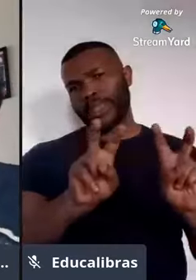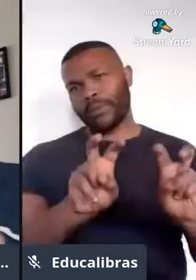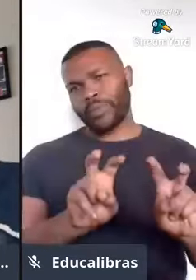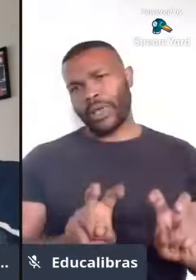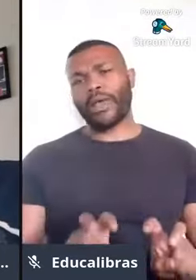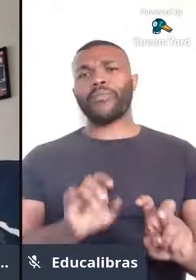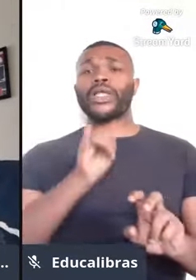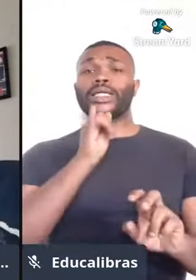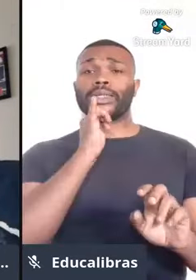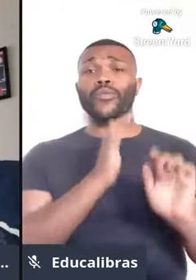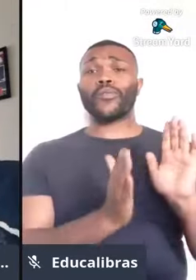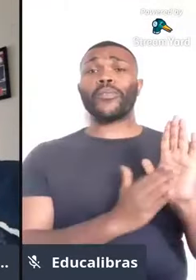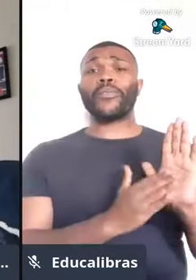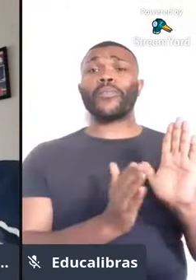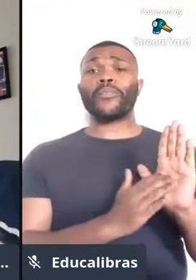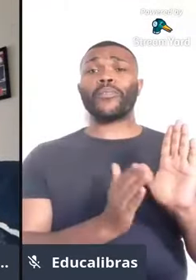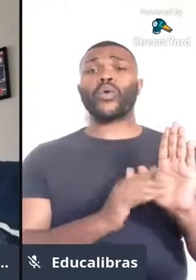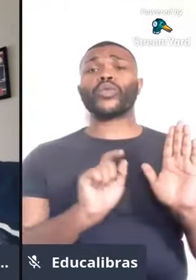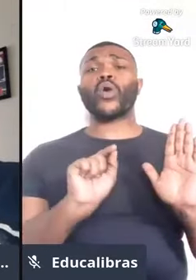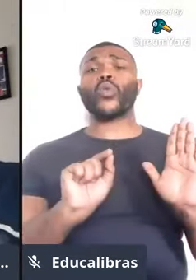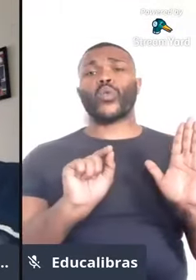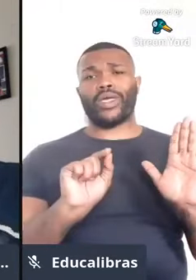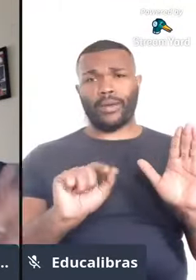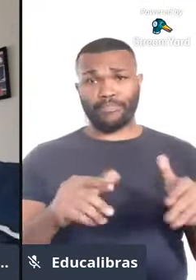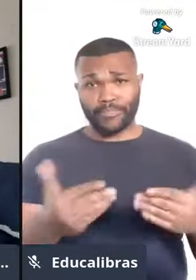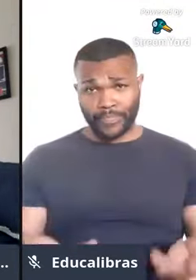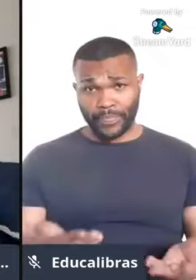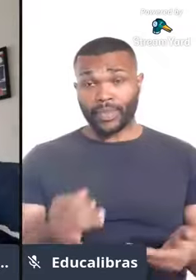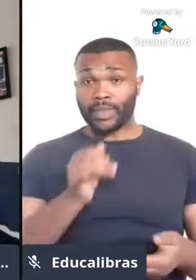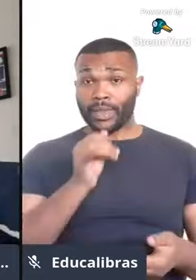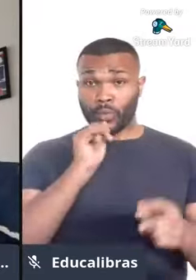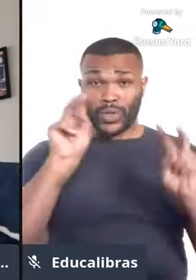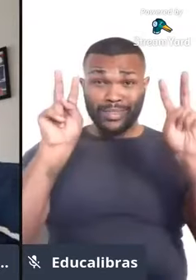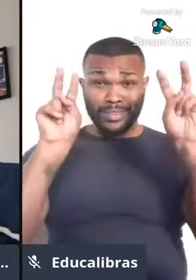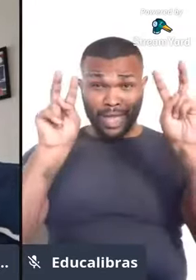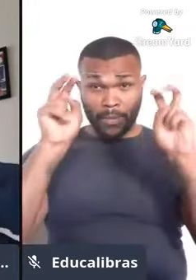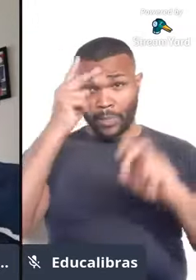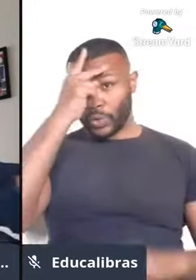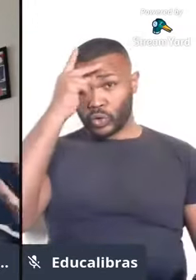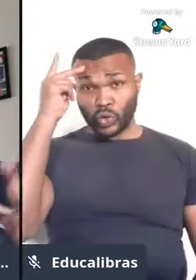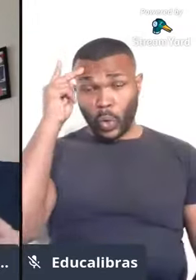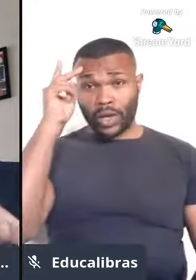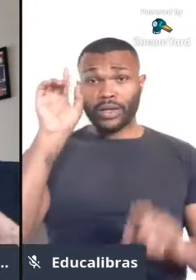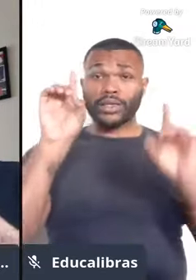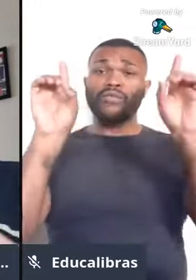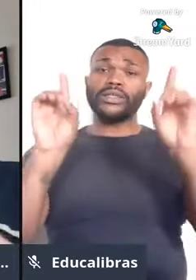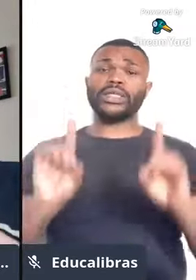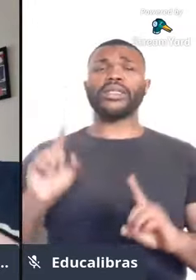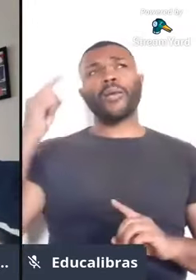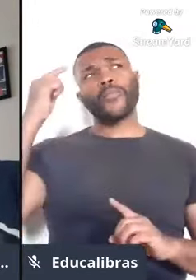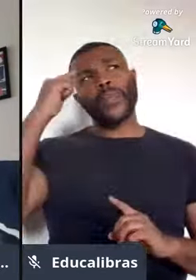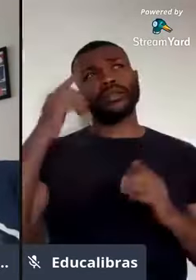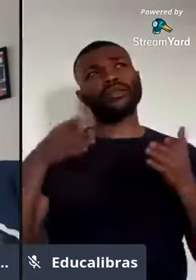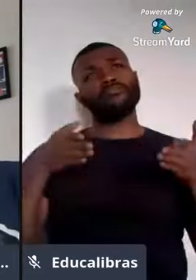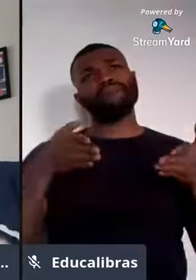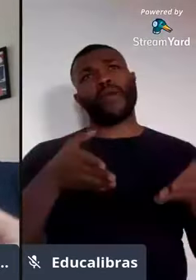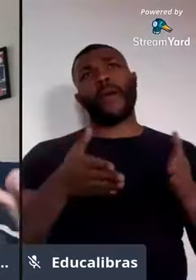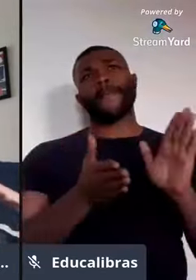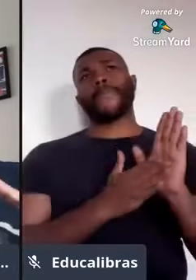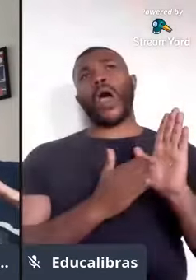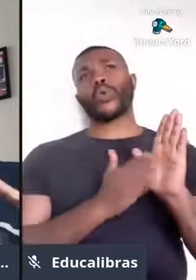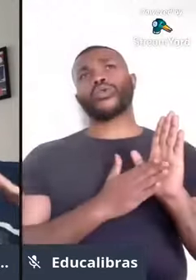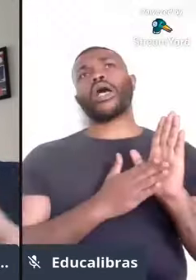Né? Quando se fala de pessoa com deficiência, imagina-se que é específico. A pauta é específica sobre